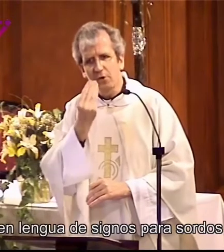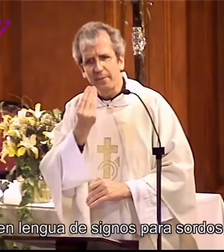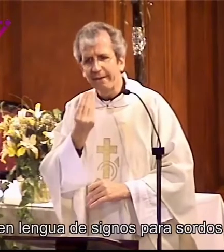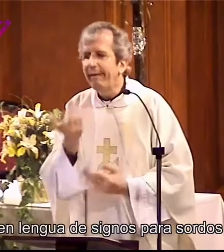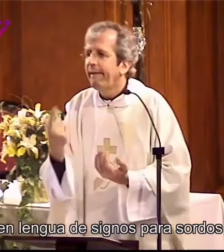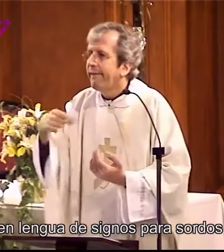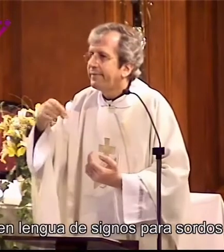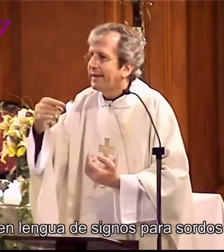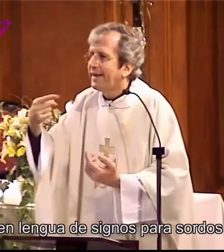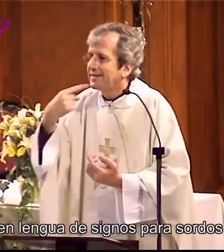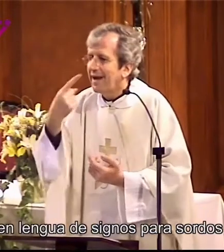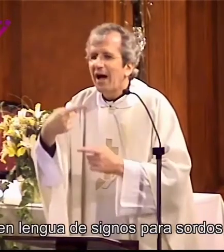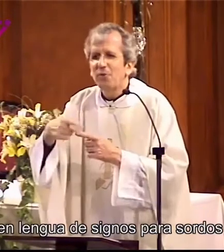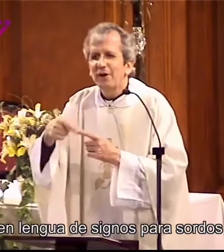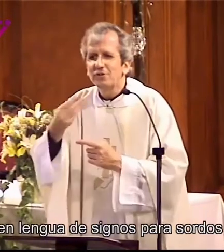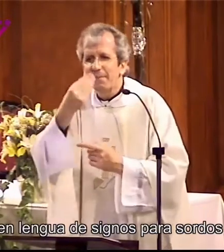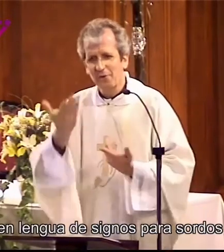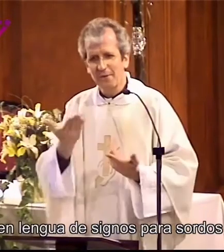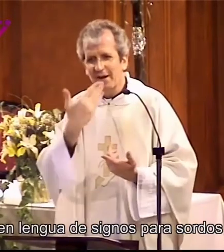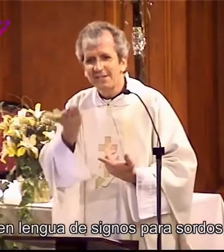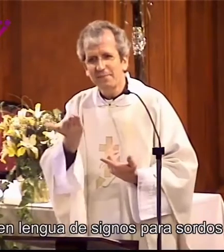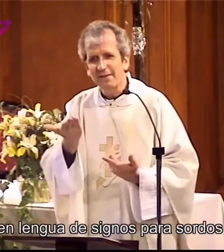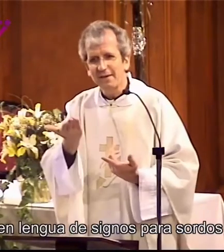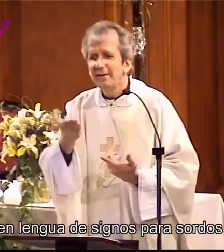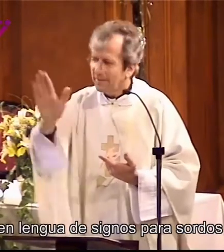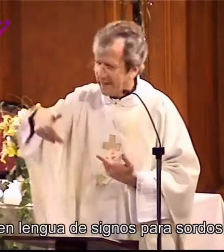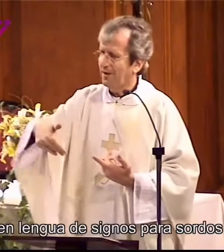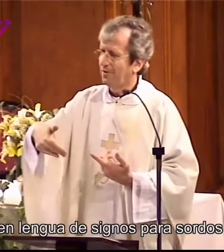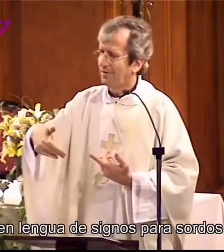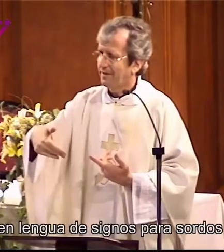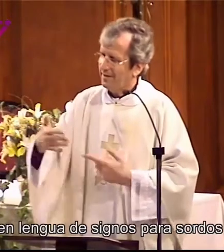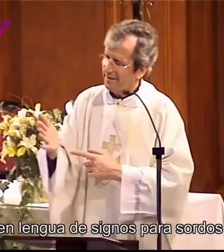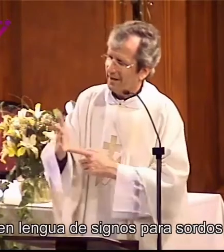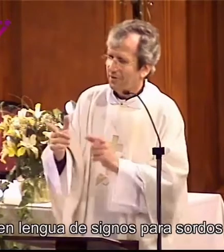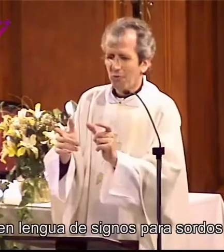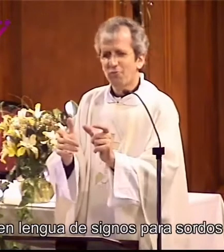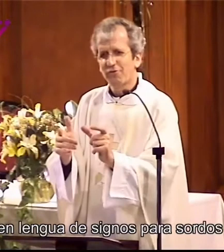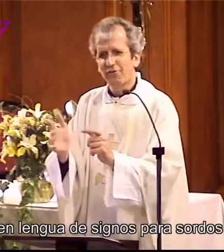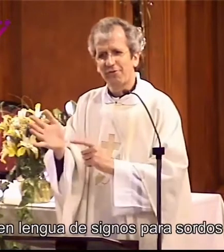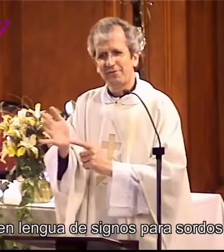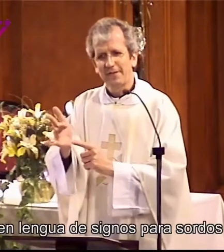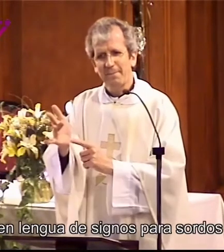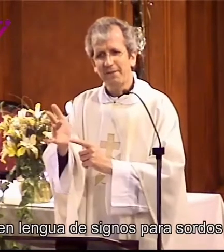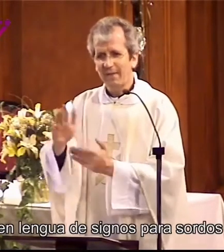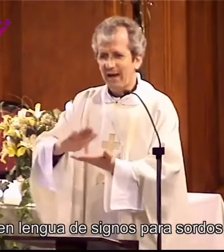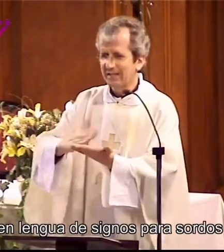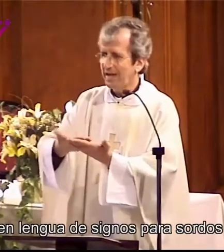comer. ¿Tenéis alguna cosa para comer? Les pide, traedlo, y le traen un trozo de pez asado,